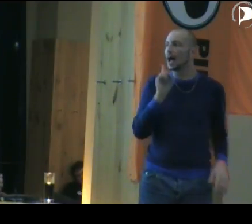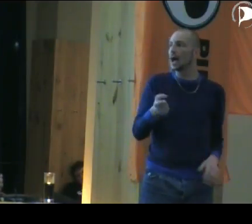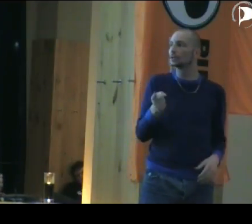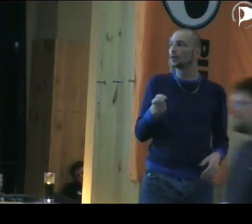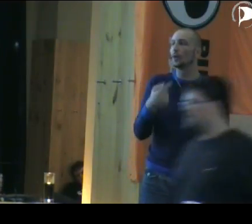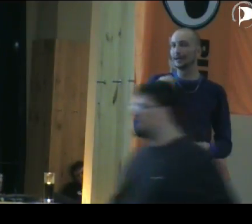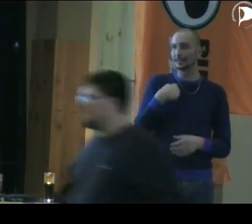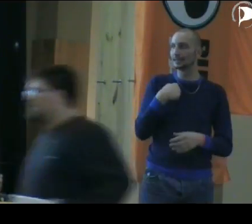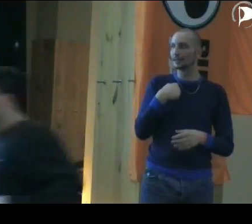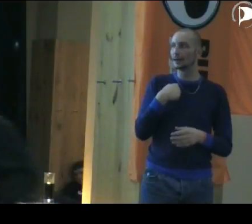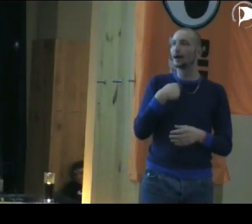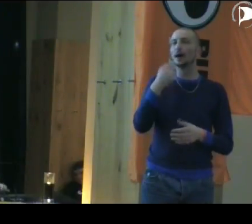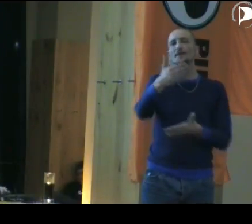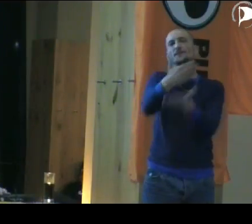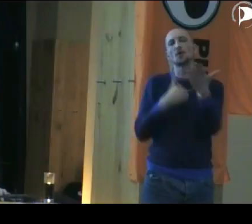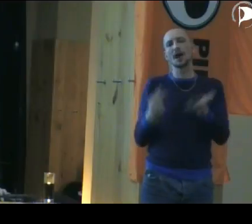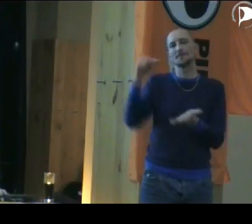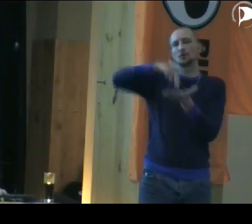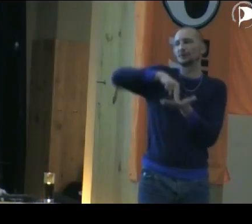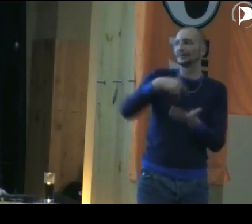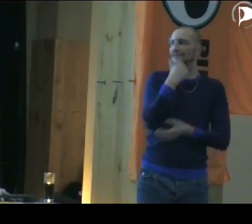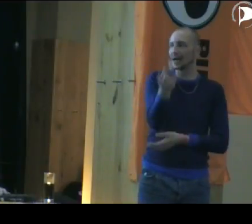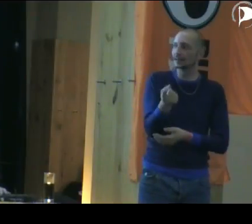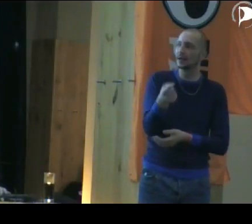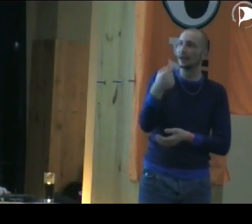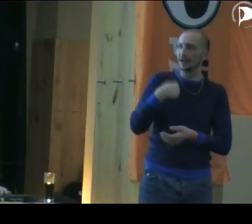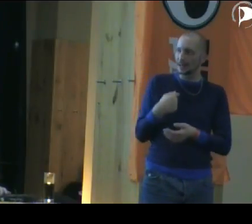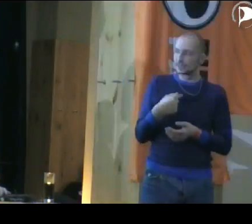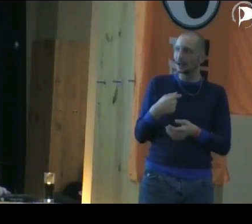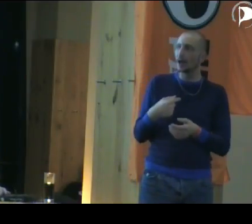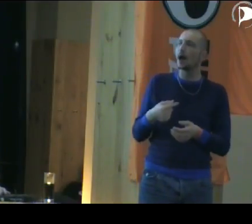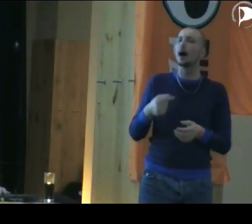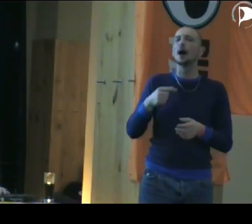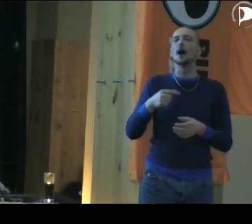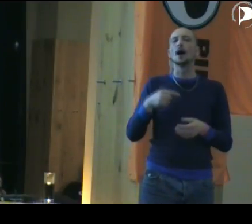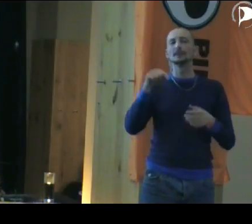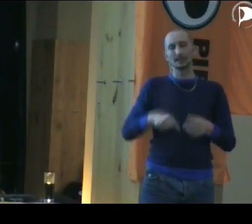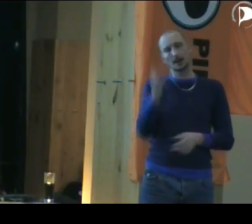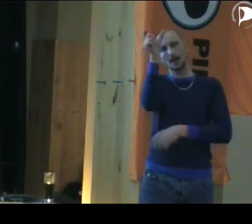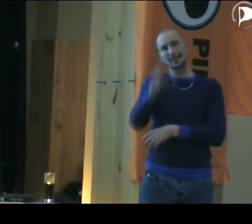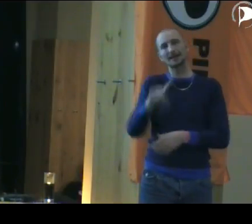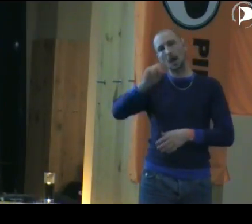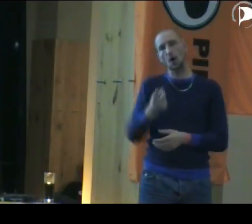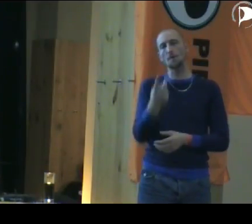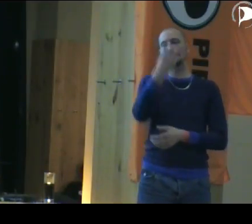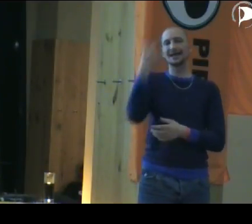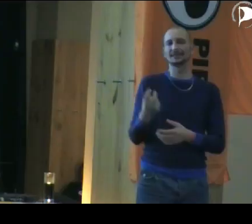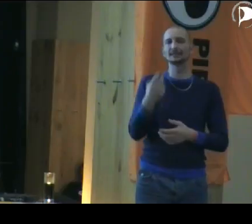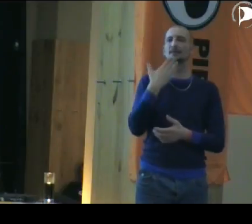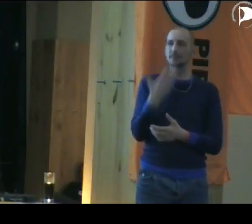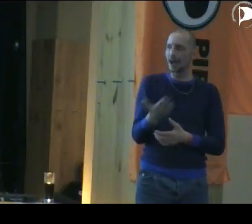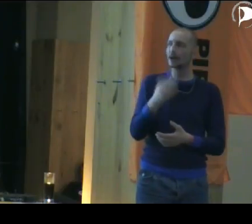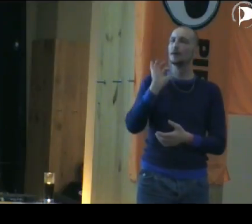für die schon vorgestellt dann stelle ich mir jetzt nicht kann natürlich nur zwei sitze dann die